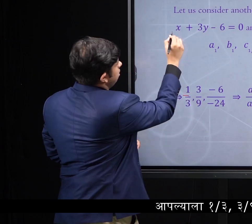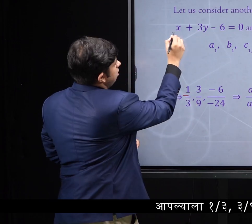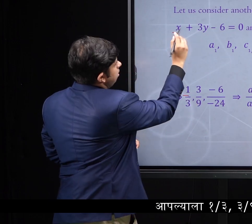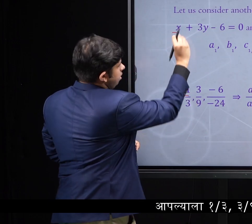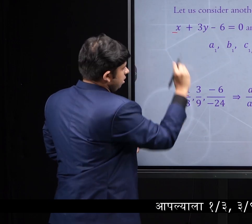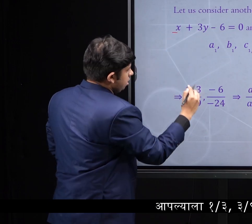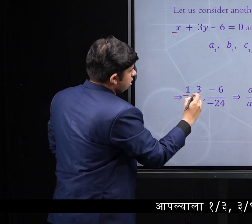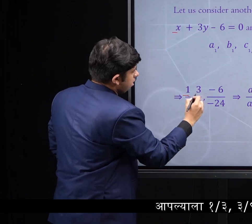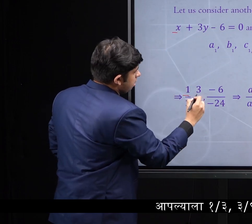-6/-24 मिळतात.